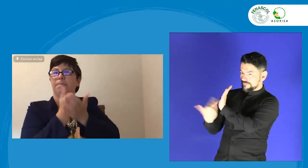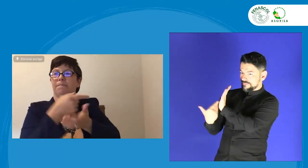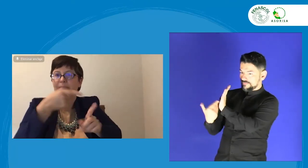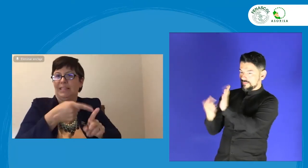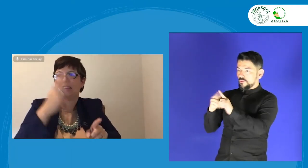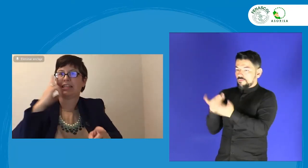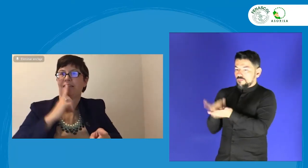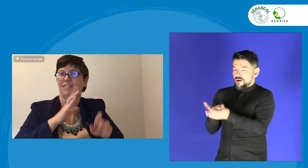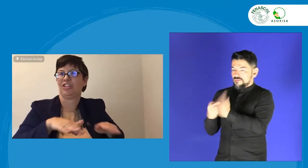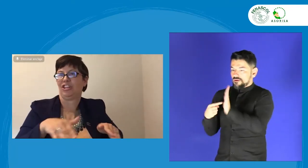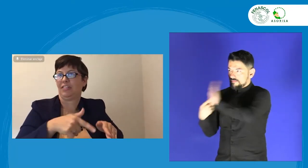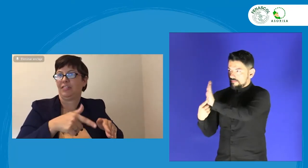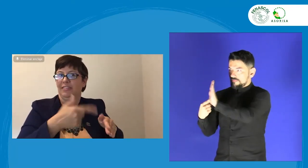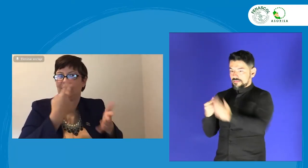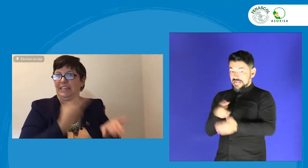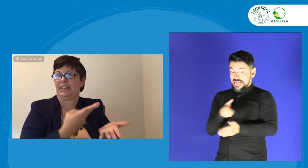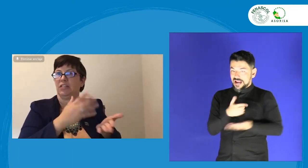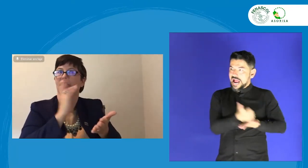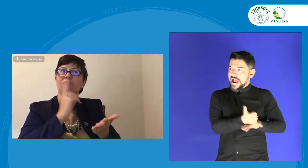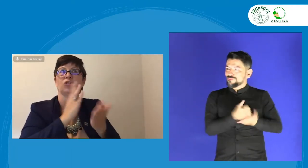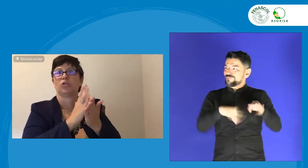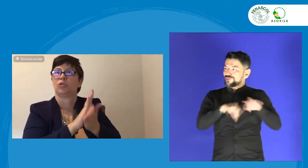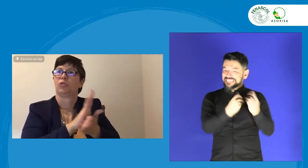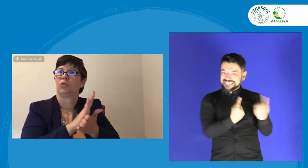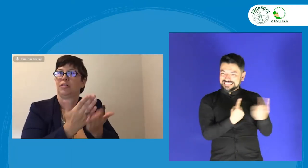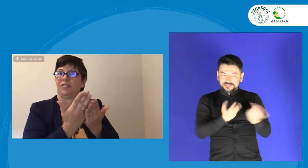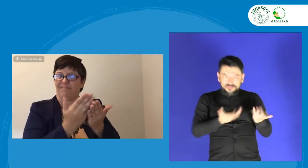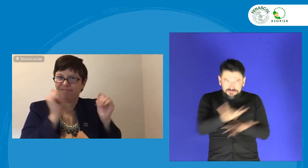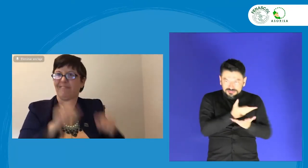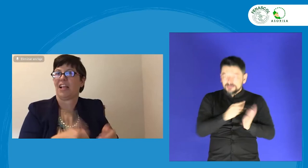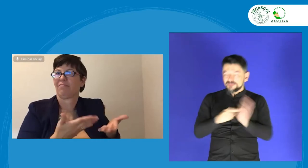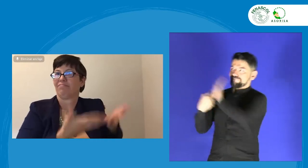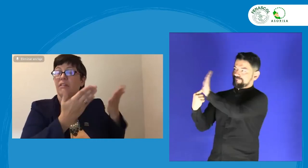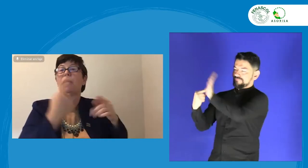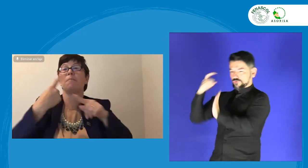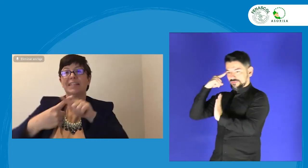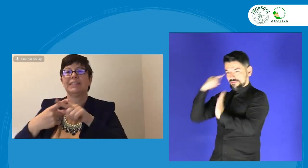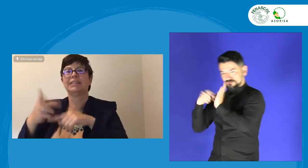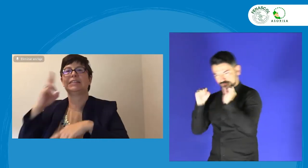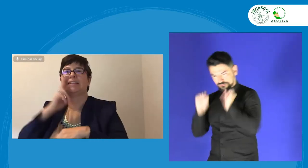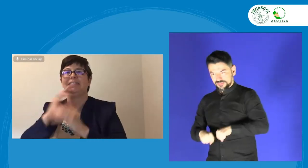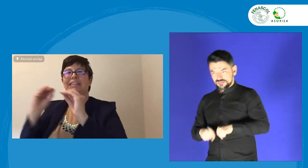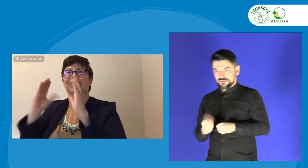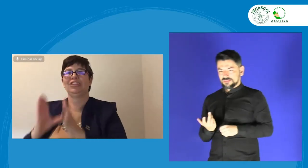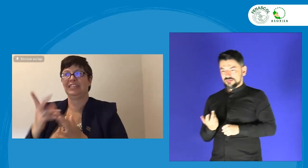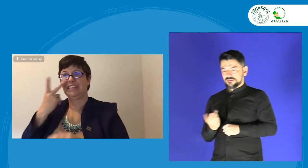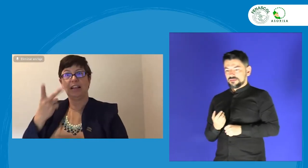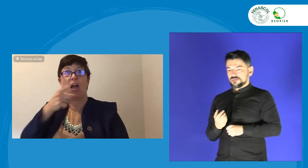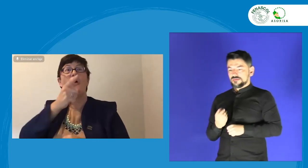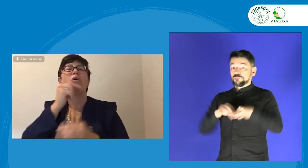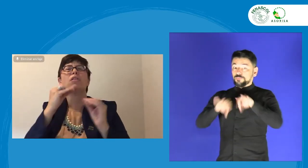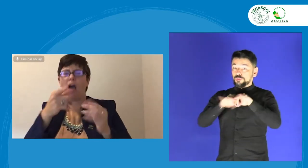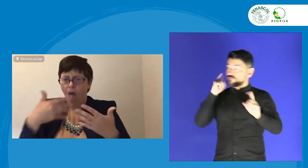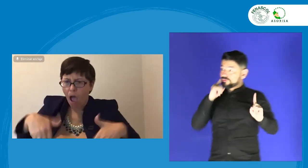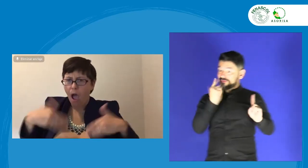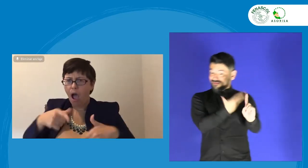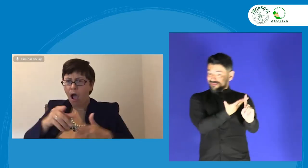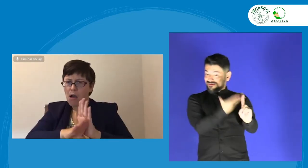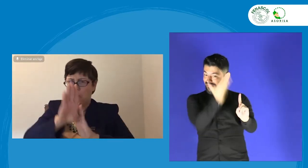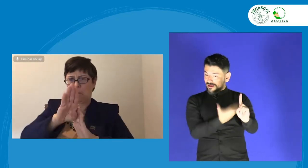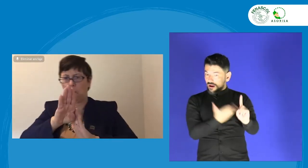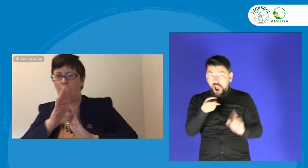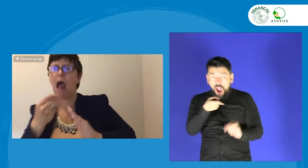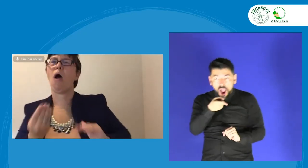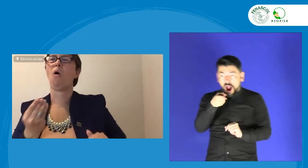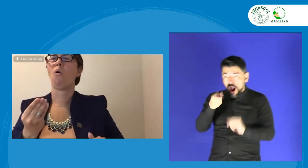este modelo, ver este ejemplo, se pudo mostrar a gobierno, se pudo hacer la incidencia y decirle, mire, se puede hacer